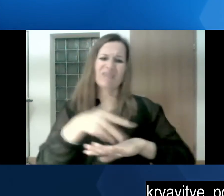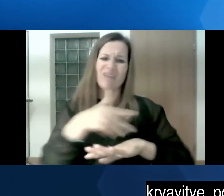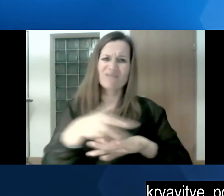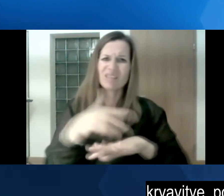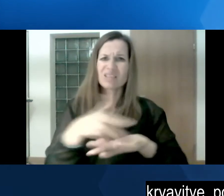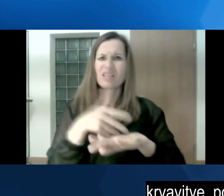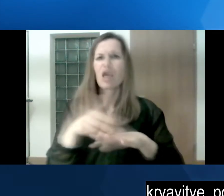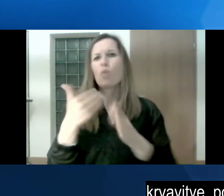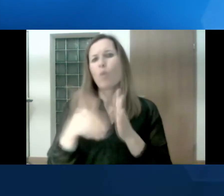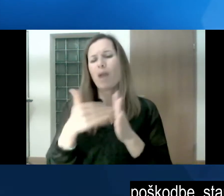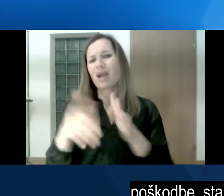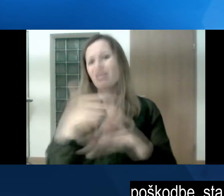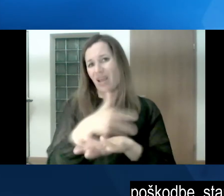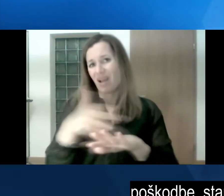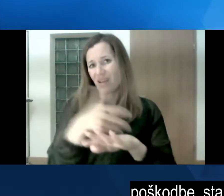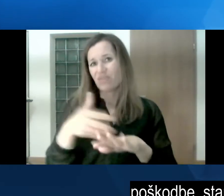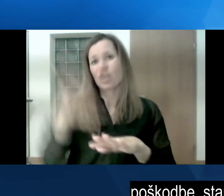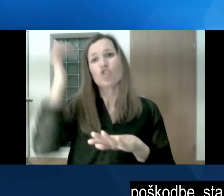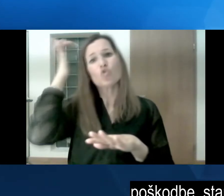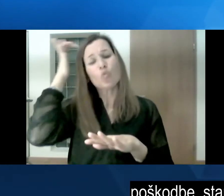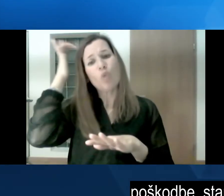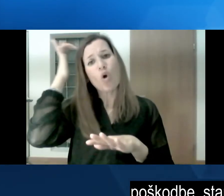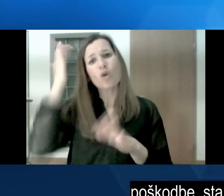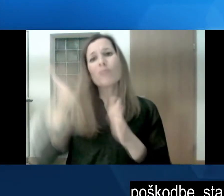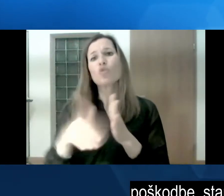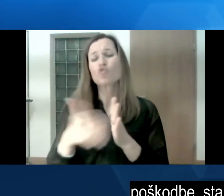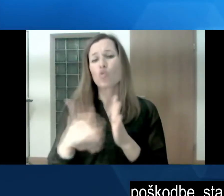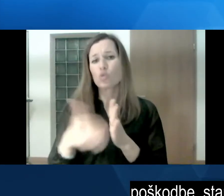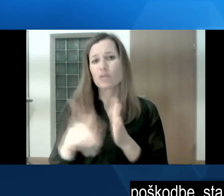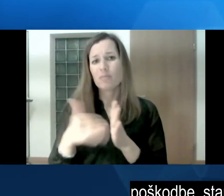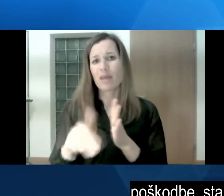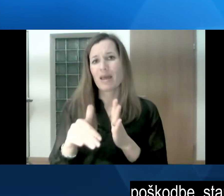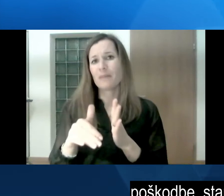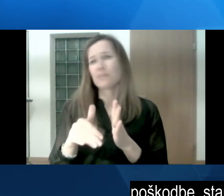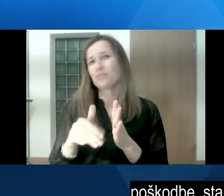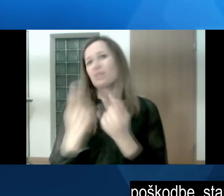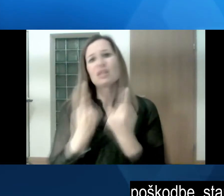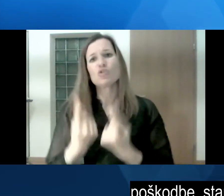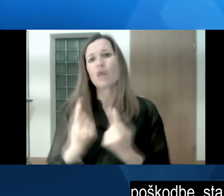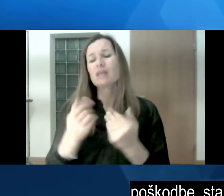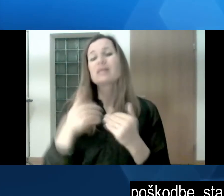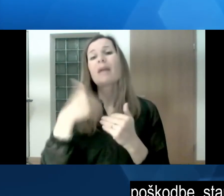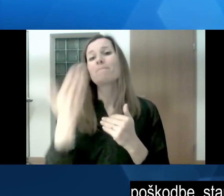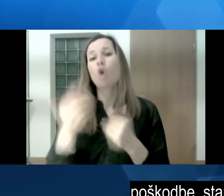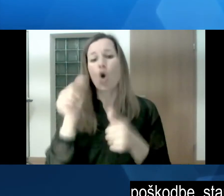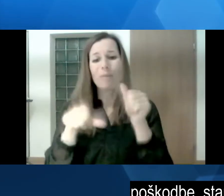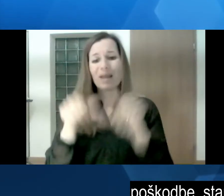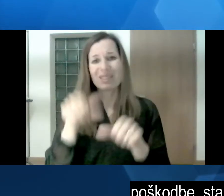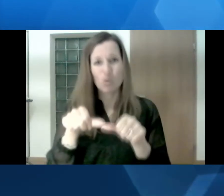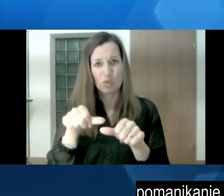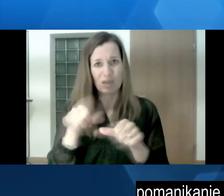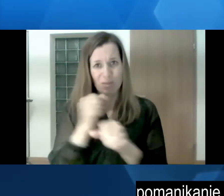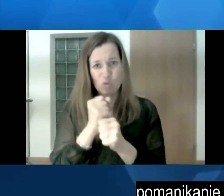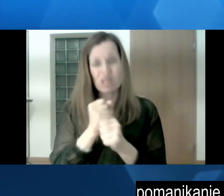tem področju, tumorji, poškodbe, stanje po operativnih posegih, zlatenica že ob